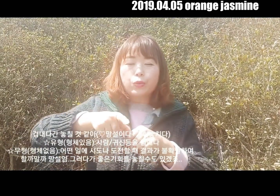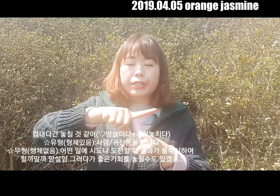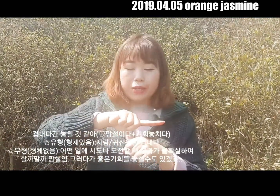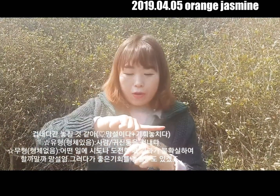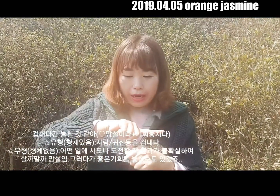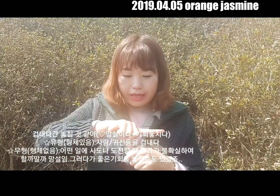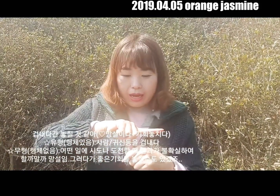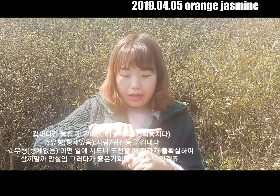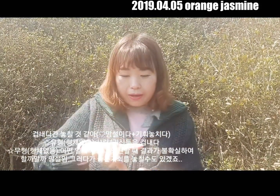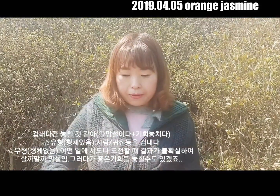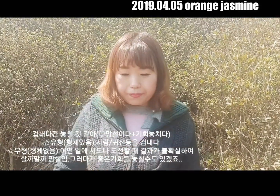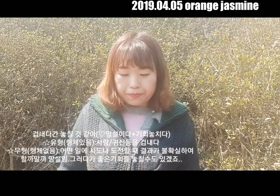겁내다간 놓칠 것 같아.